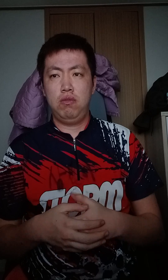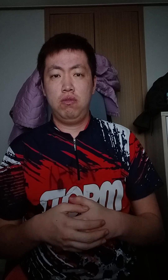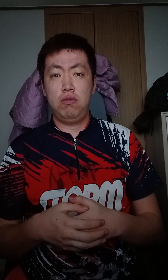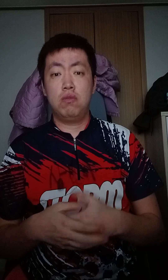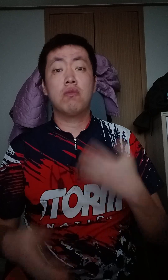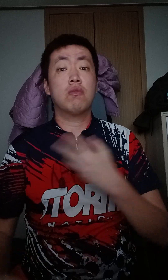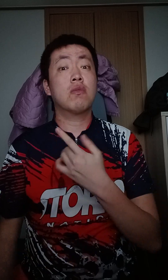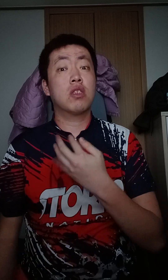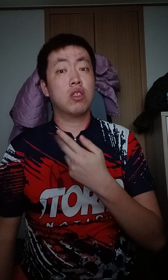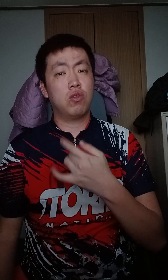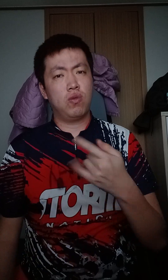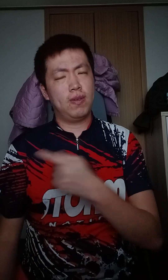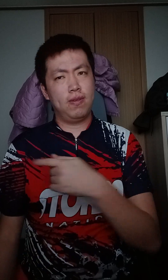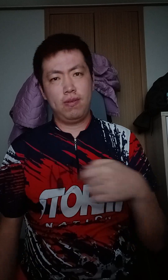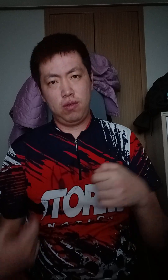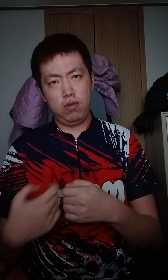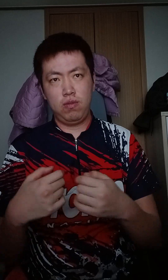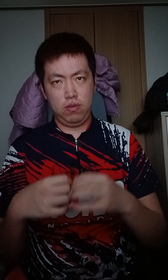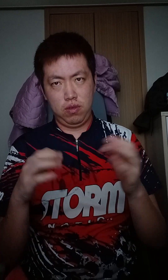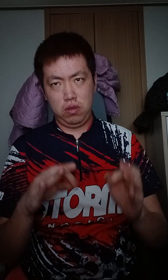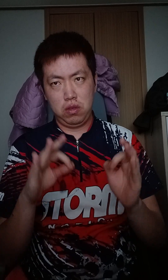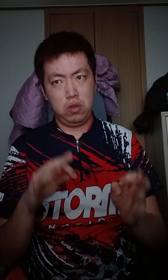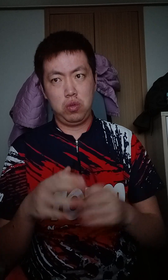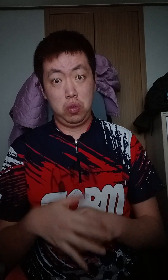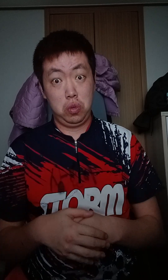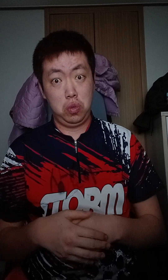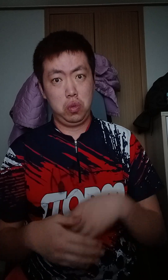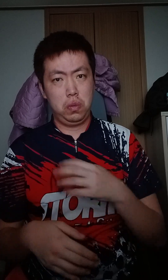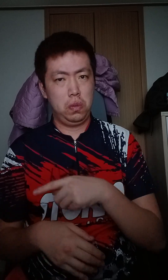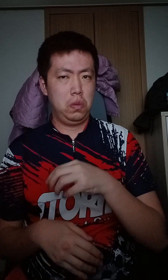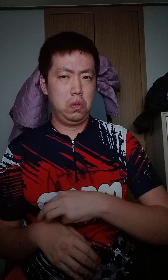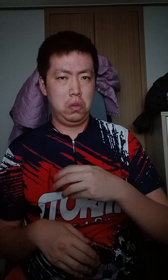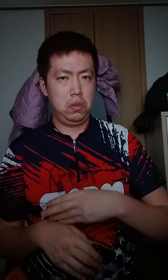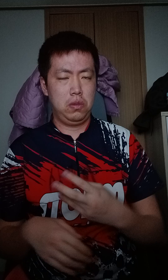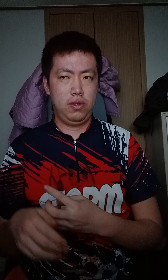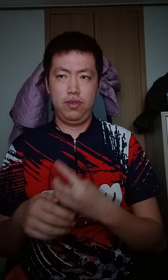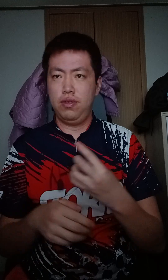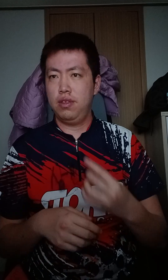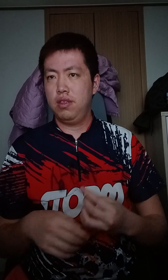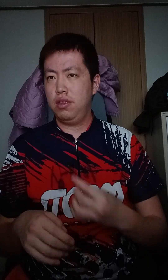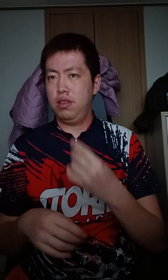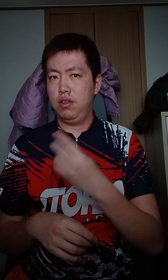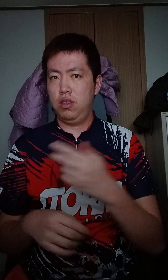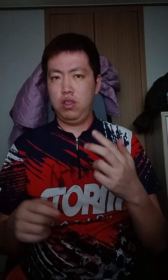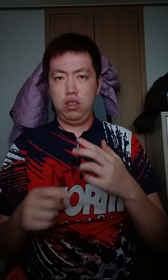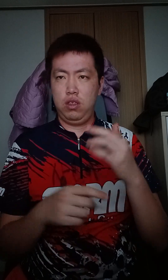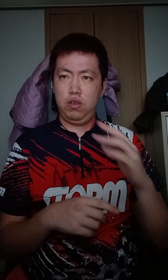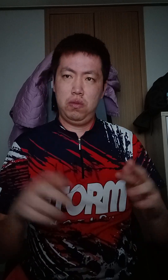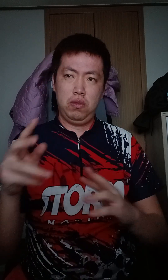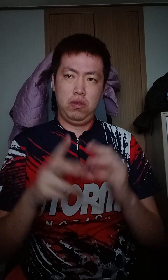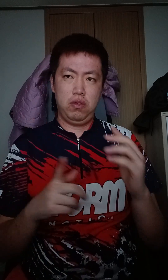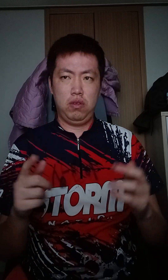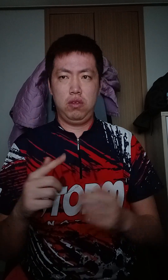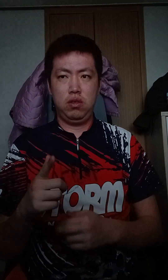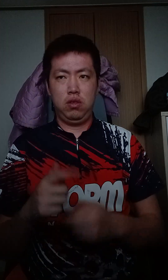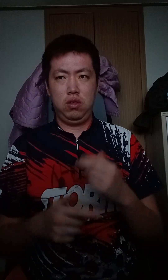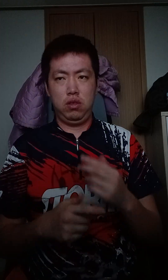노동청은 직장 내 괴롭힘이 맞다고 판단하고 근로기준법 위반 혐의로 과태료 300만 원을 부과했습니다. 이에 대해